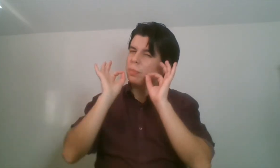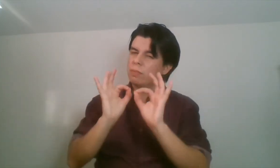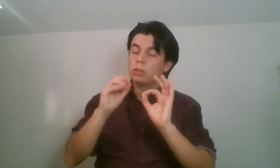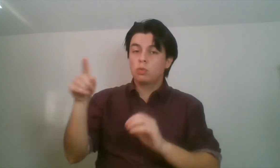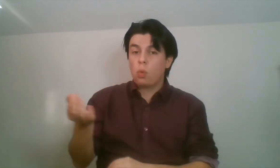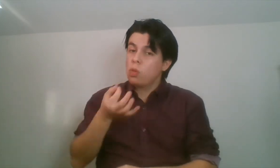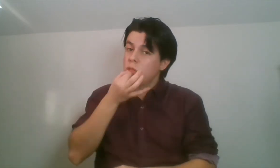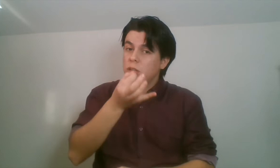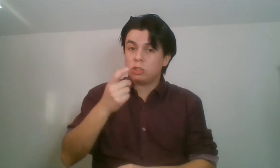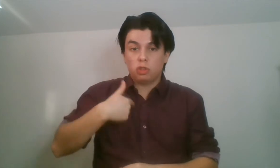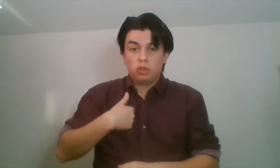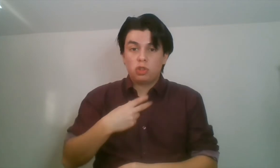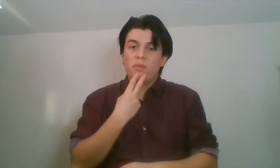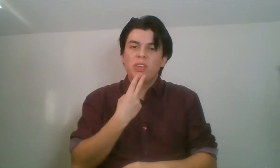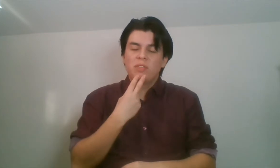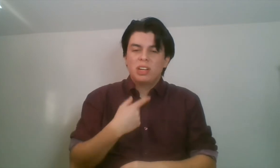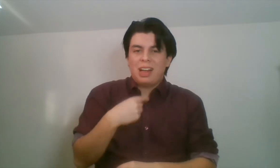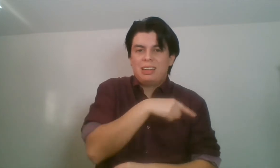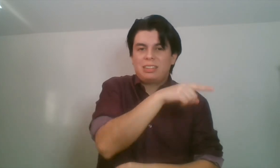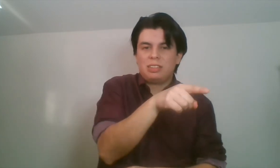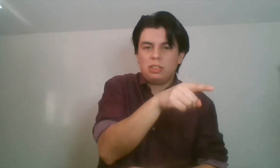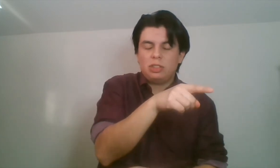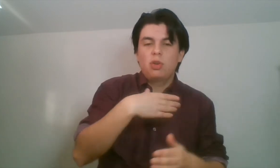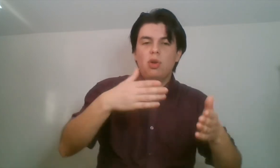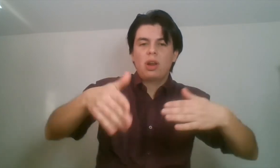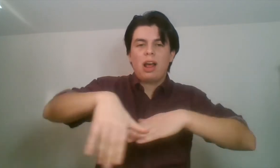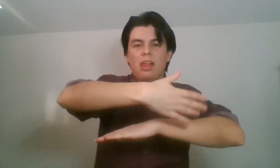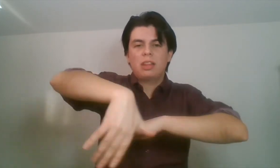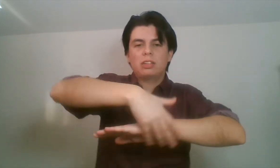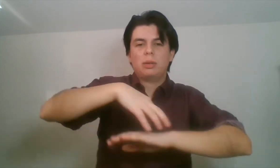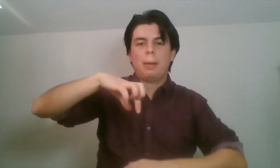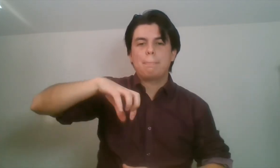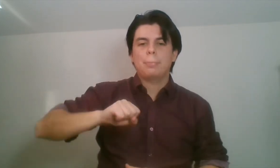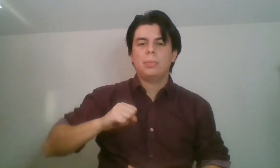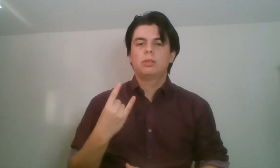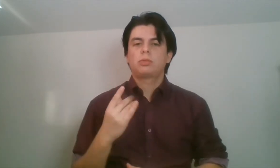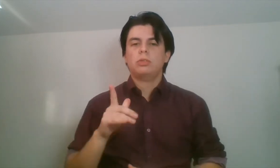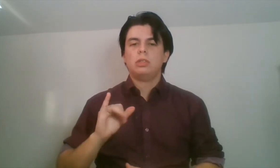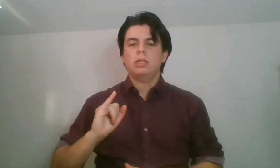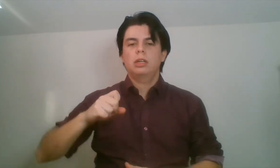café. Yo viví en el barrio entre el año